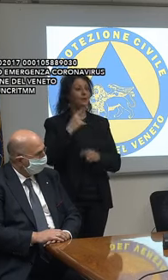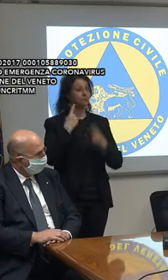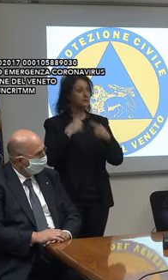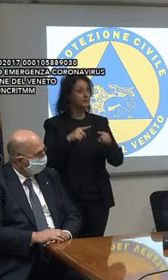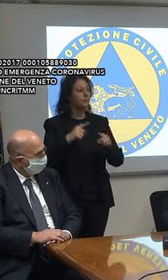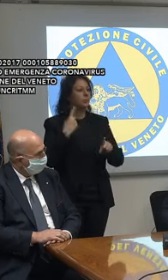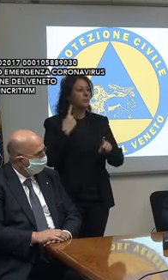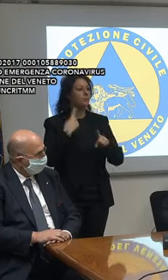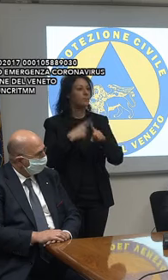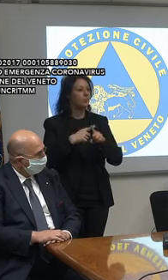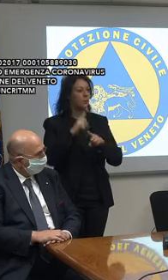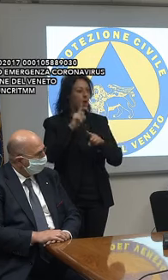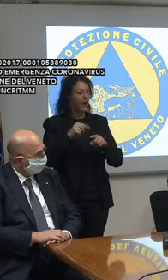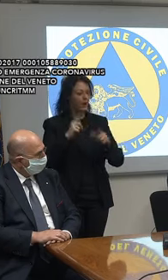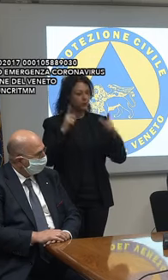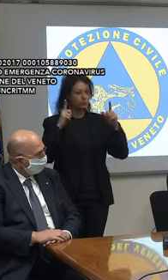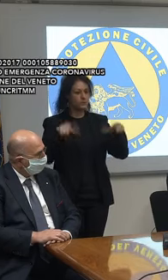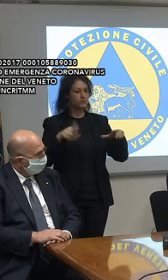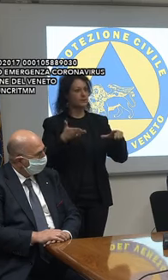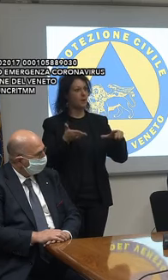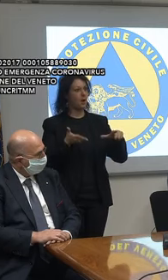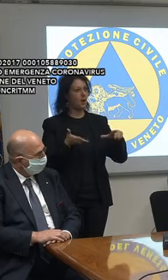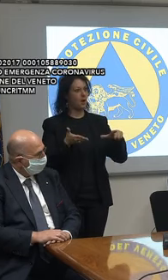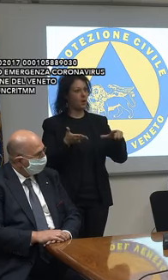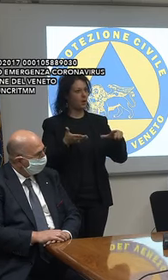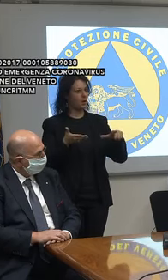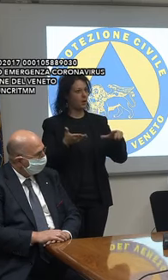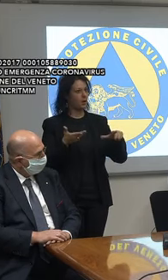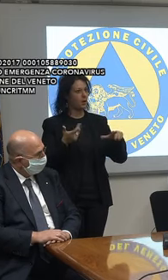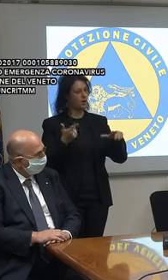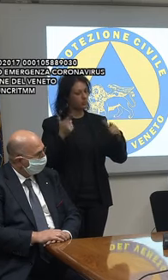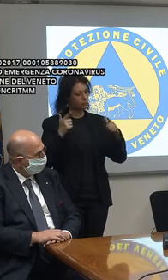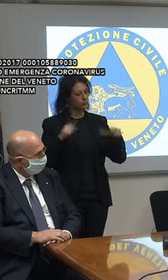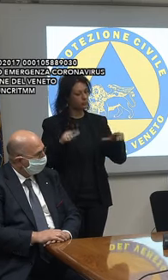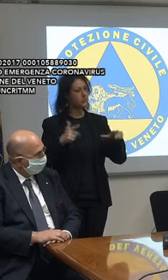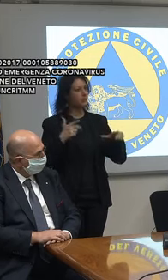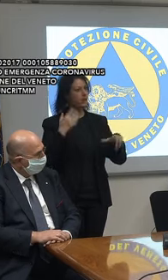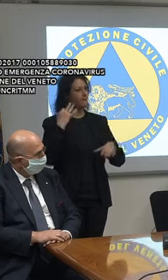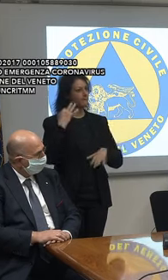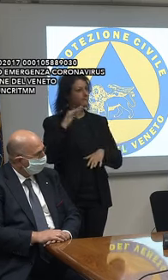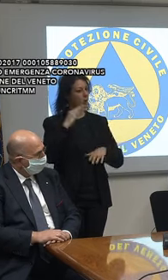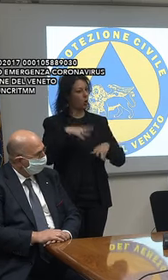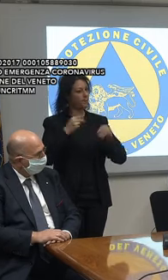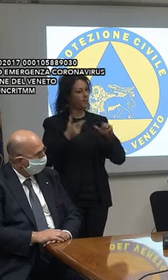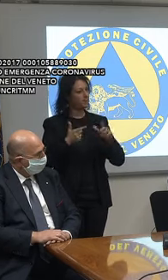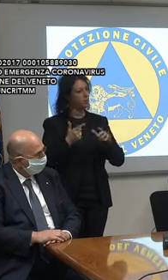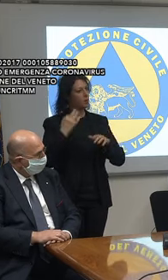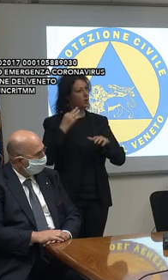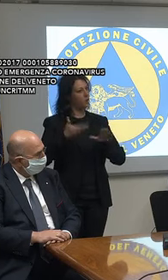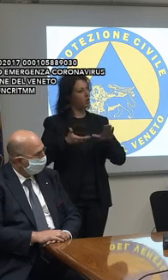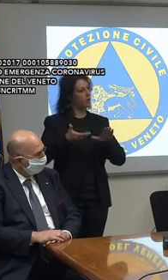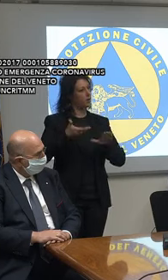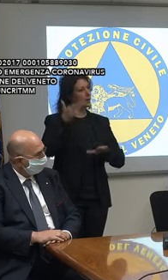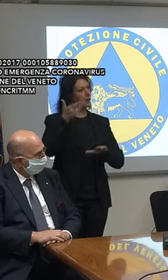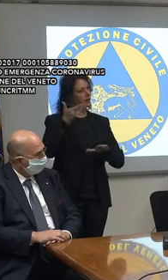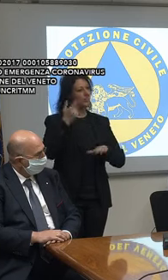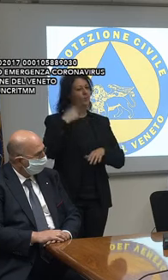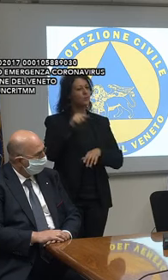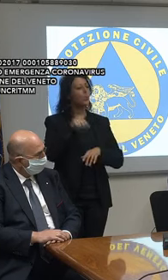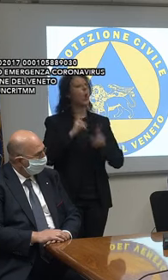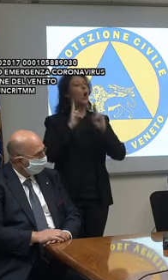la città. Qui non si riqualifica, insomma, si fa solo un intervento per un ospedale da 900 posti letto al